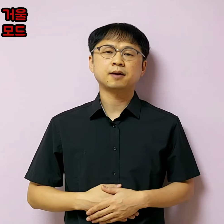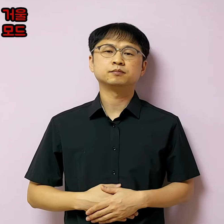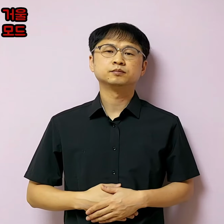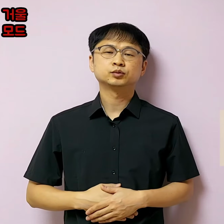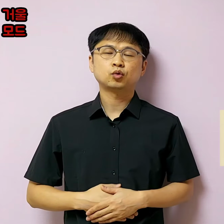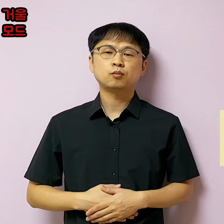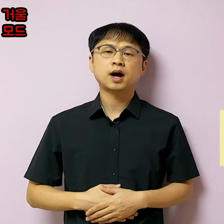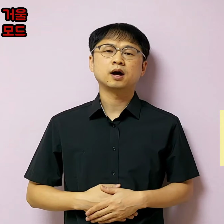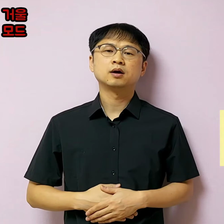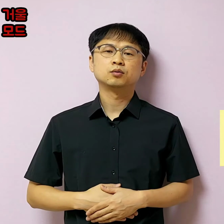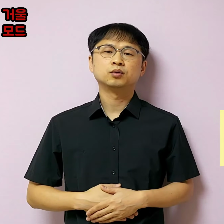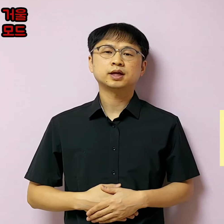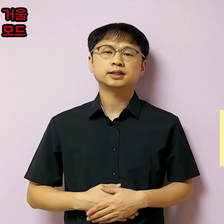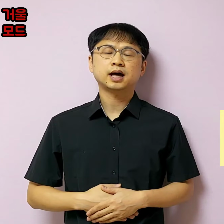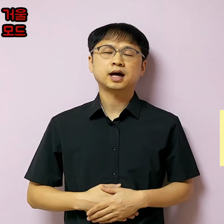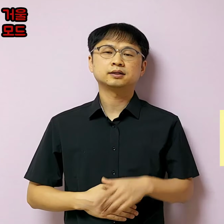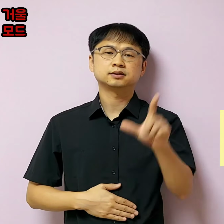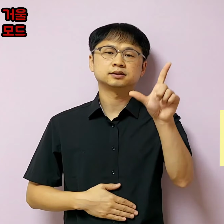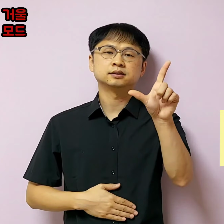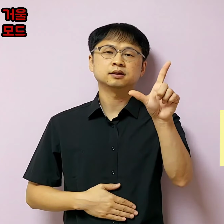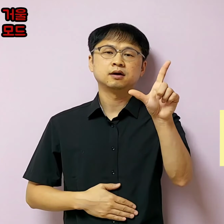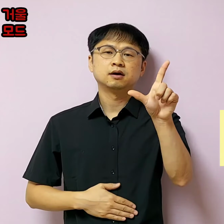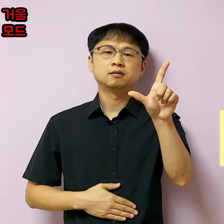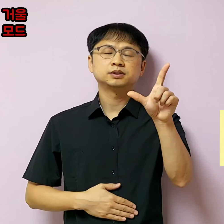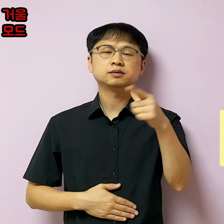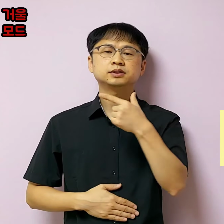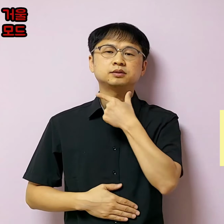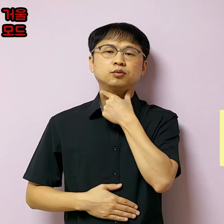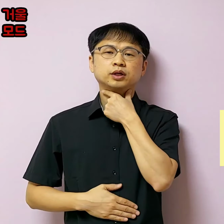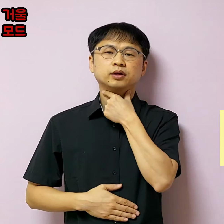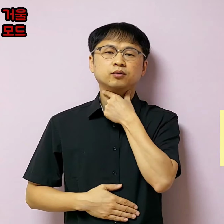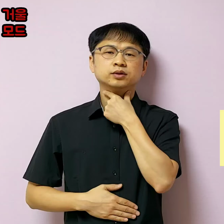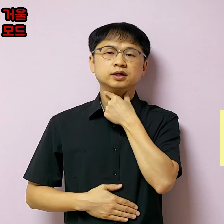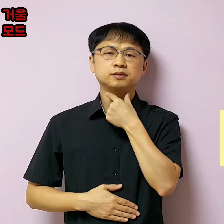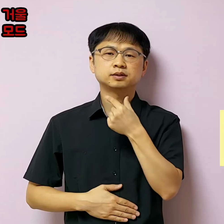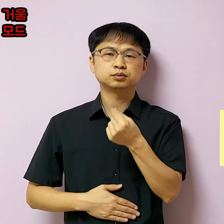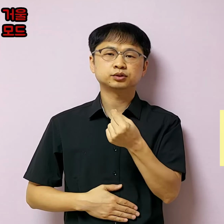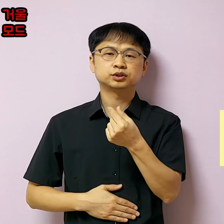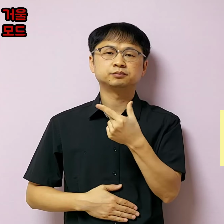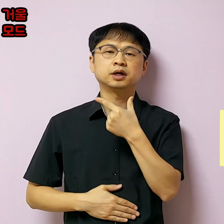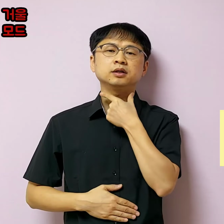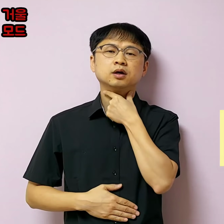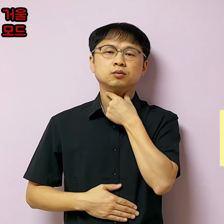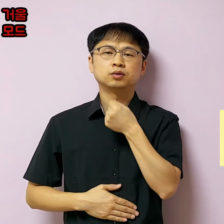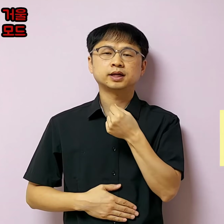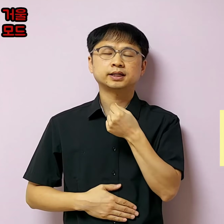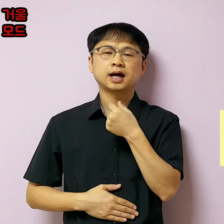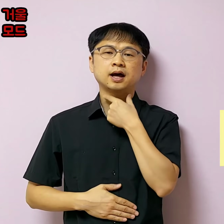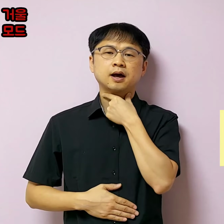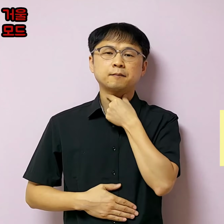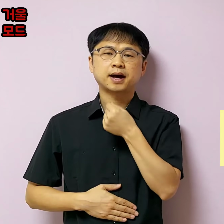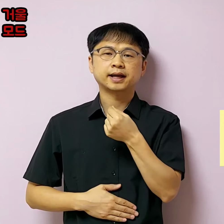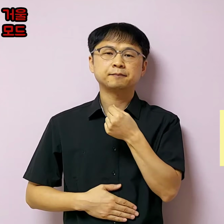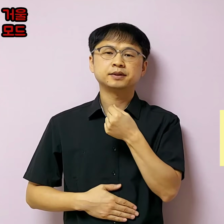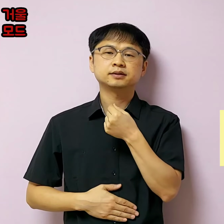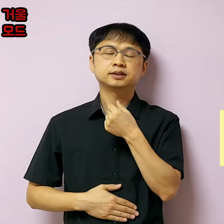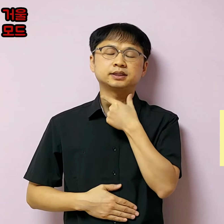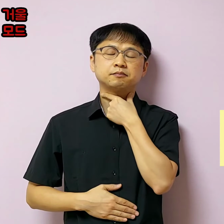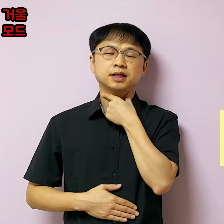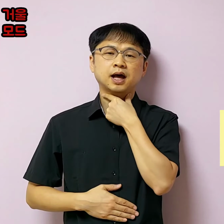바람, 소망, 원하다 하는 것은 엄지검지를 목에 대고 내리면서 붙여주시면 원하다, 바램 이런 뜻이